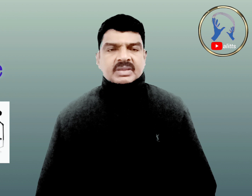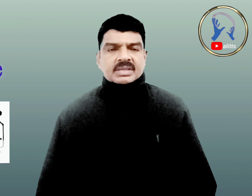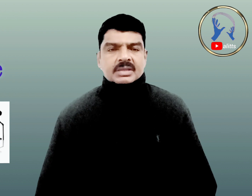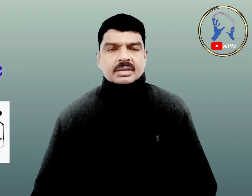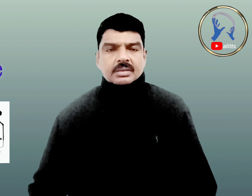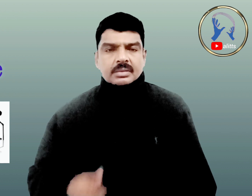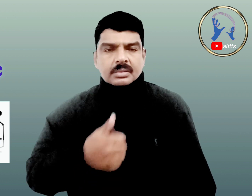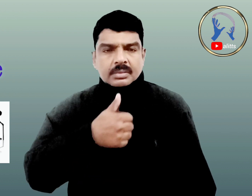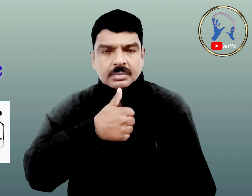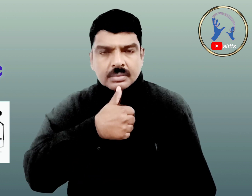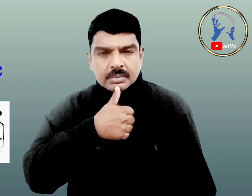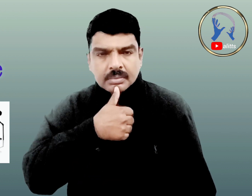नस्ल,